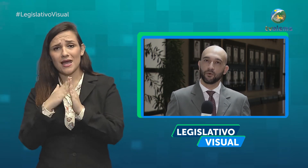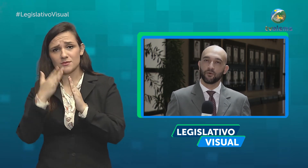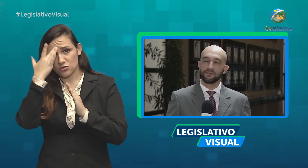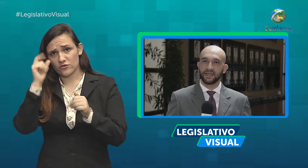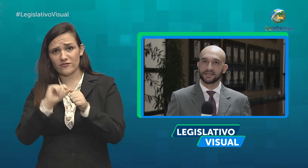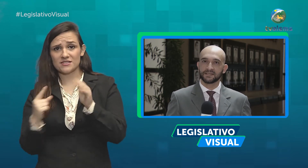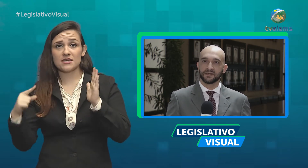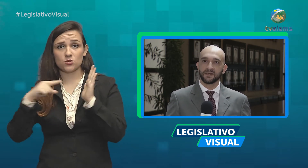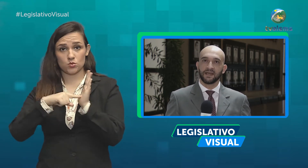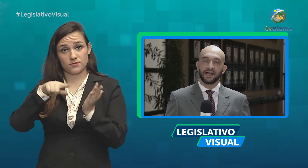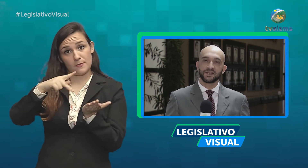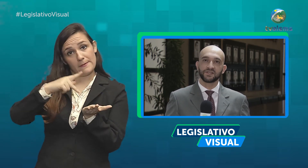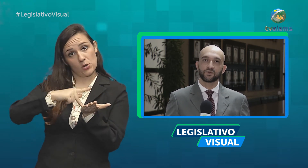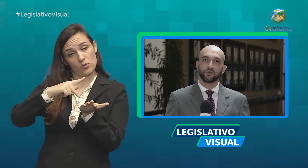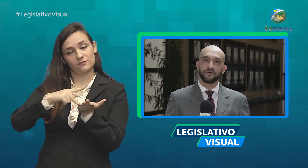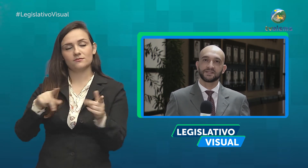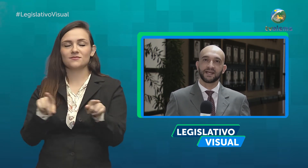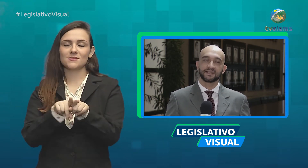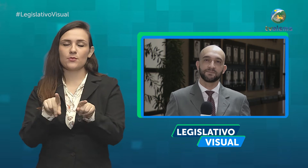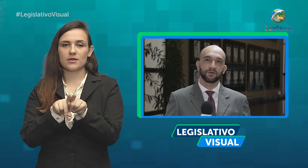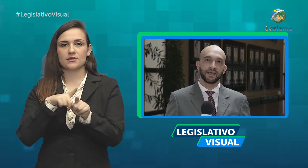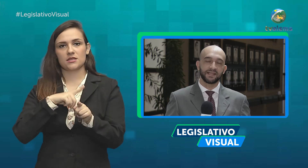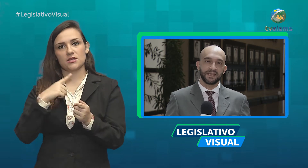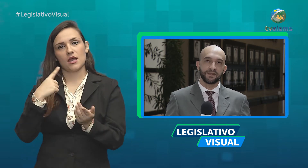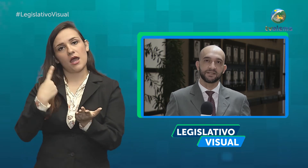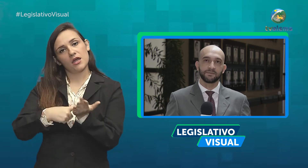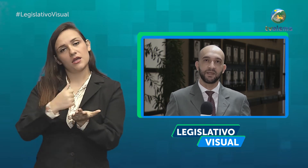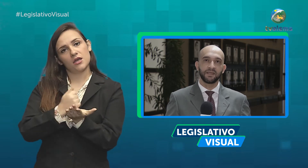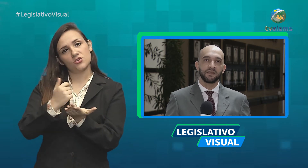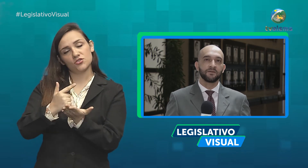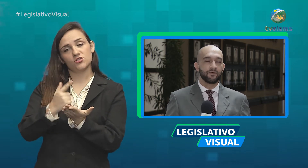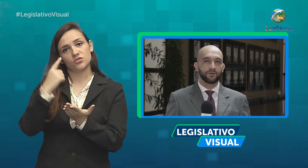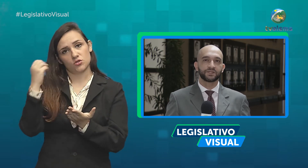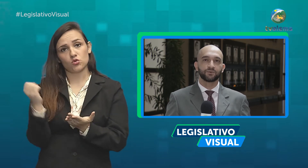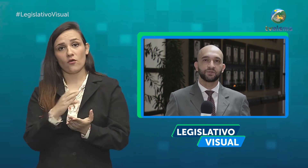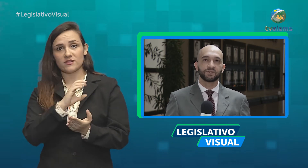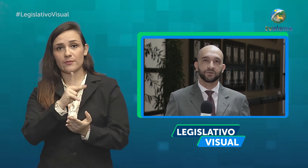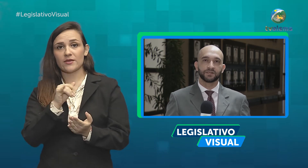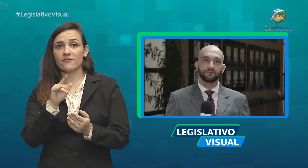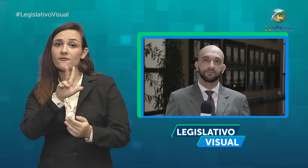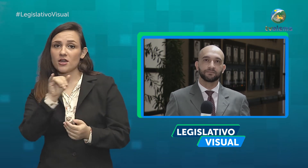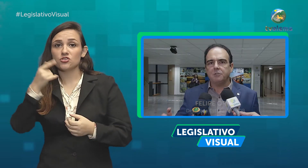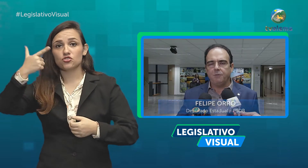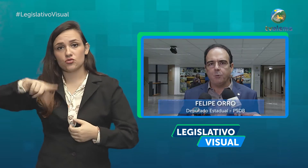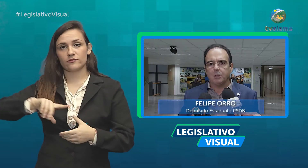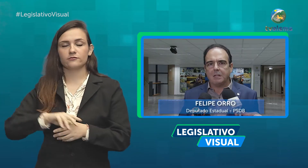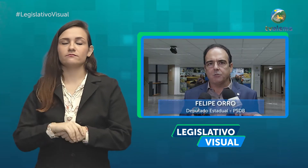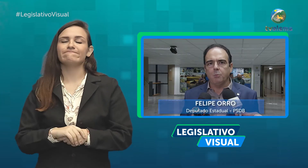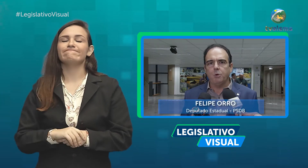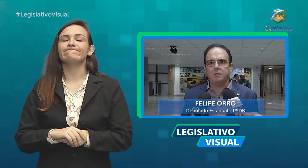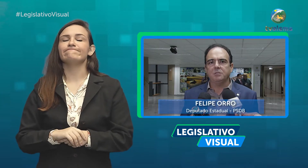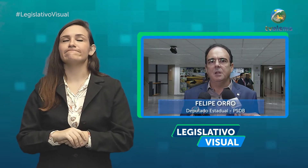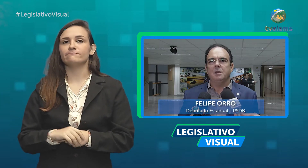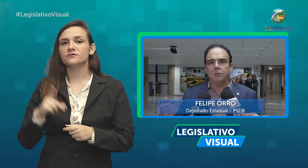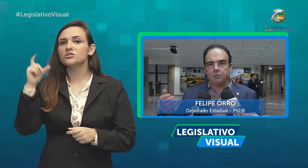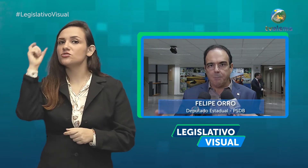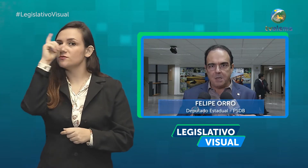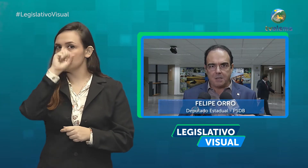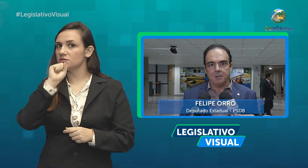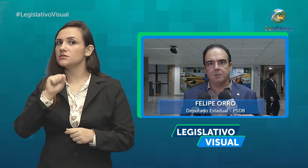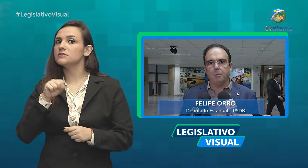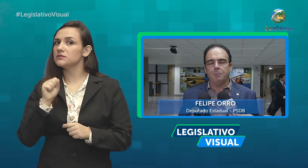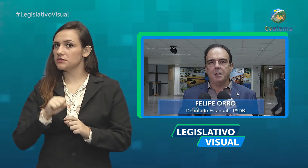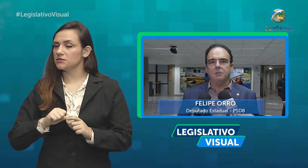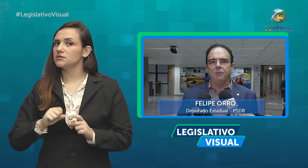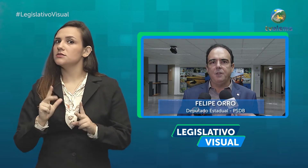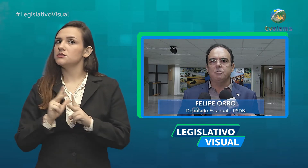ao Procon-MS. Além disso, novas datas para o calendário da CPI foram assunto de discussão. As dificuldades são muitas, eu sabia